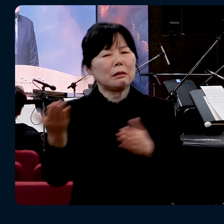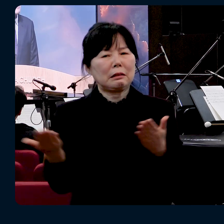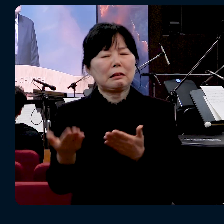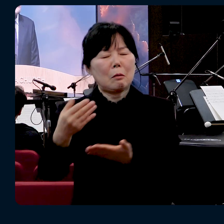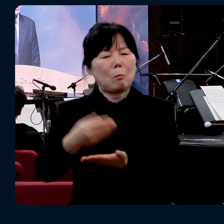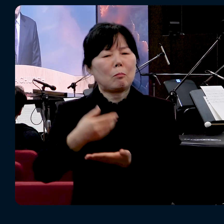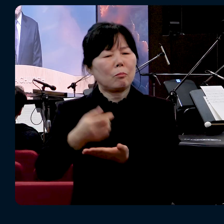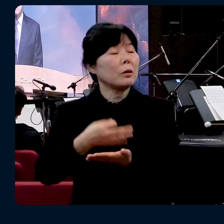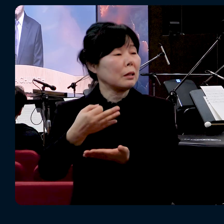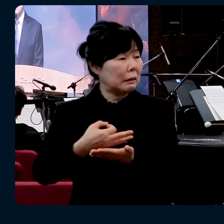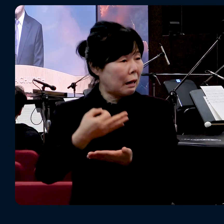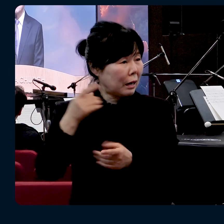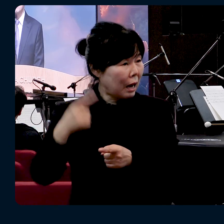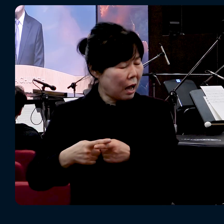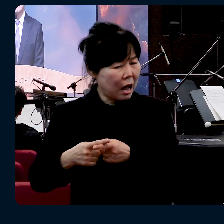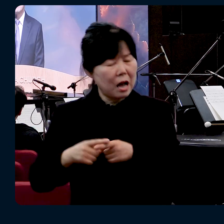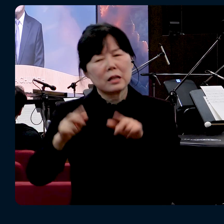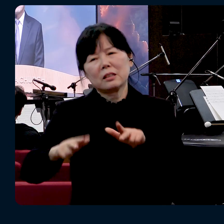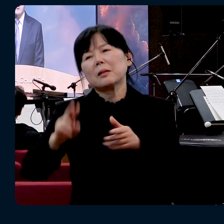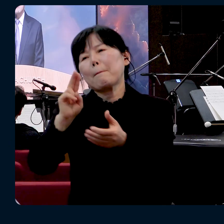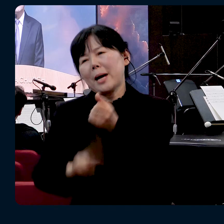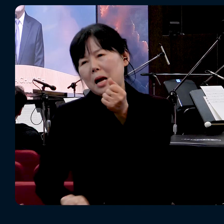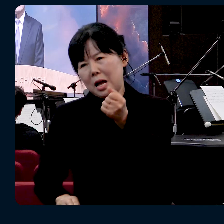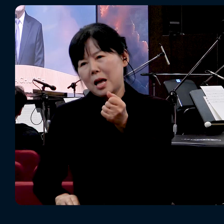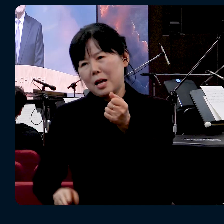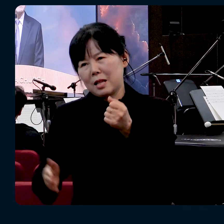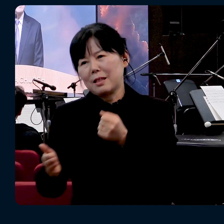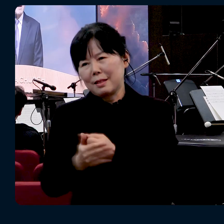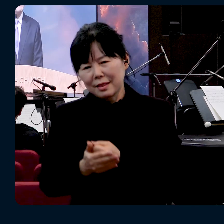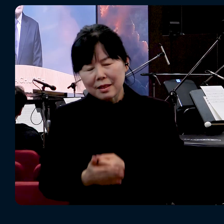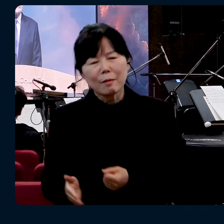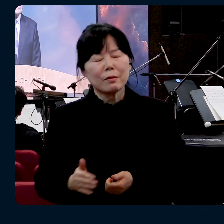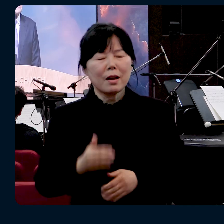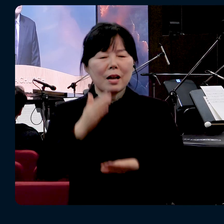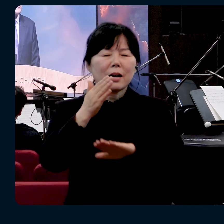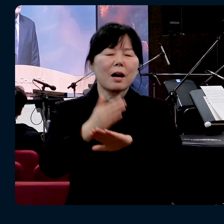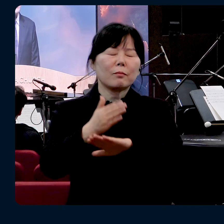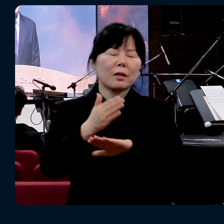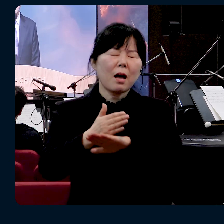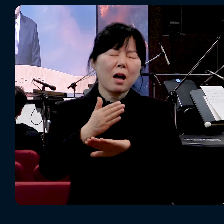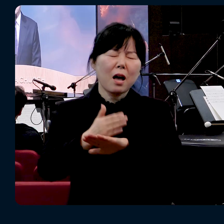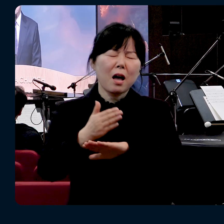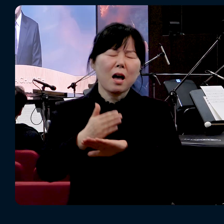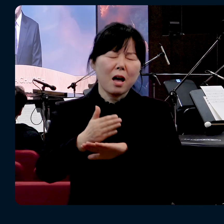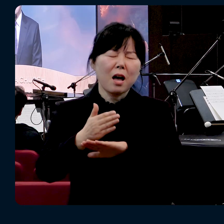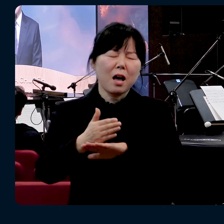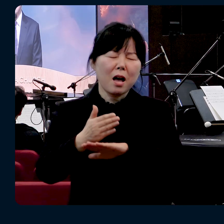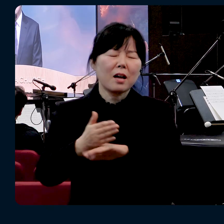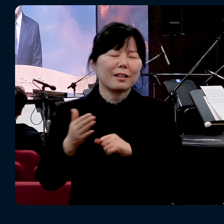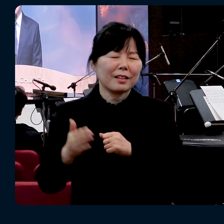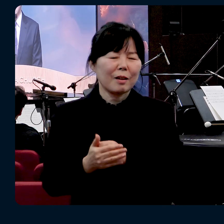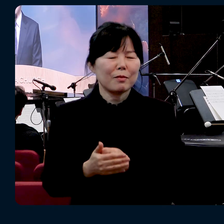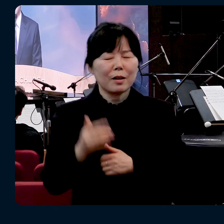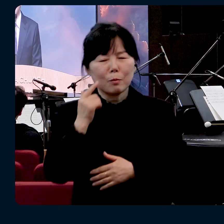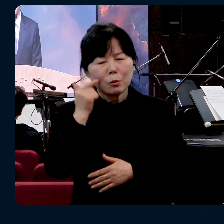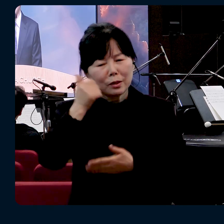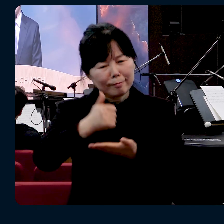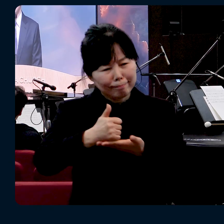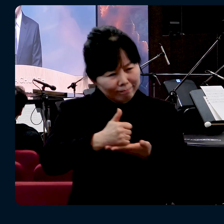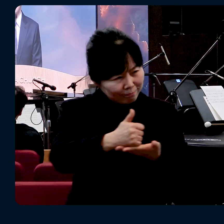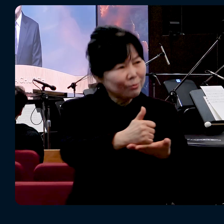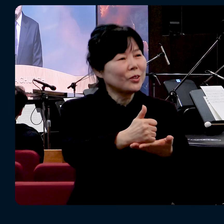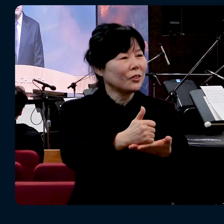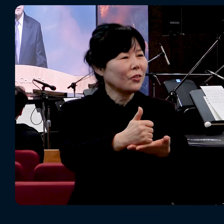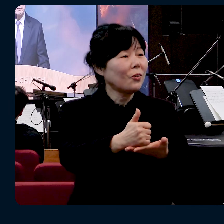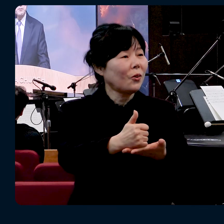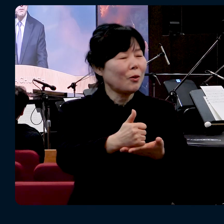넘게 하다가 이제 팔게 돼서, 그래서 너무 여러 가지 감사와 생각이 있어서 목사님 모시고 신방을